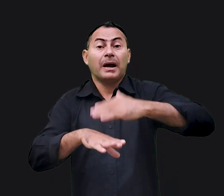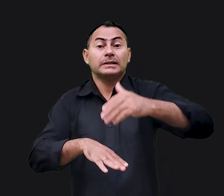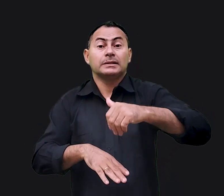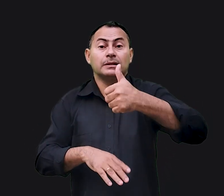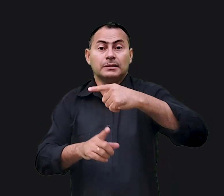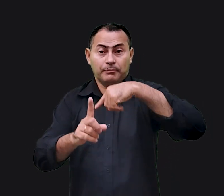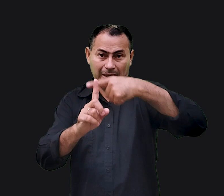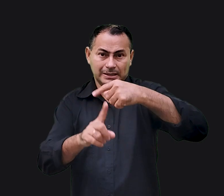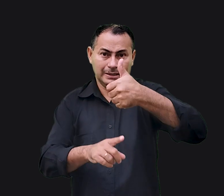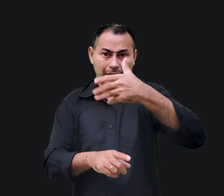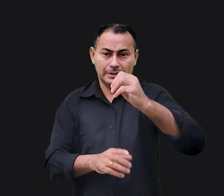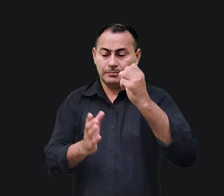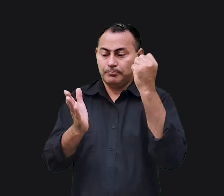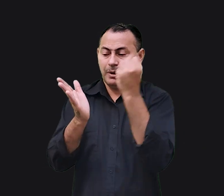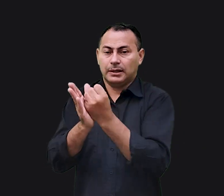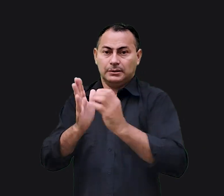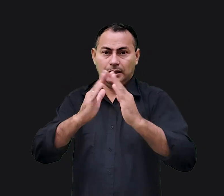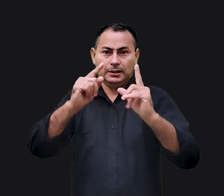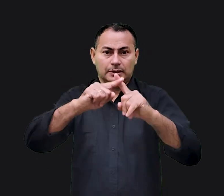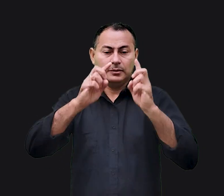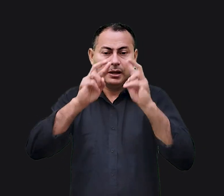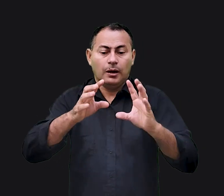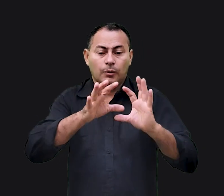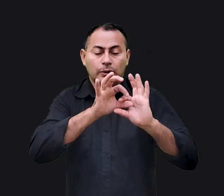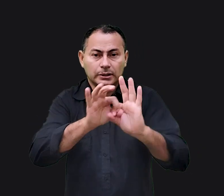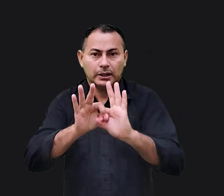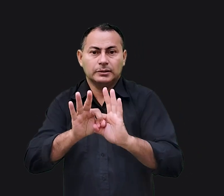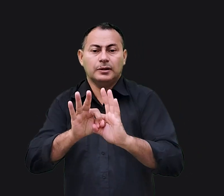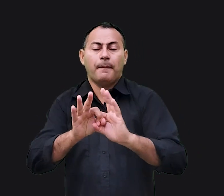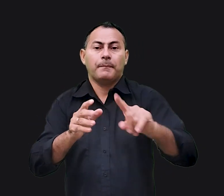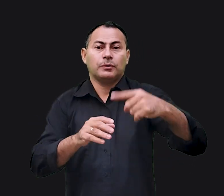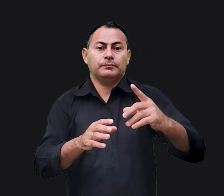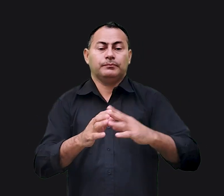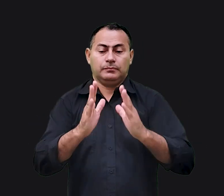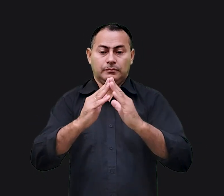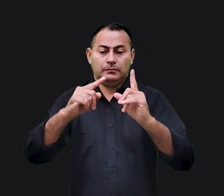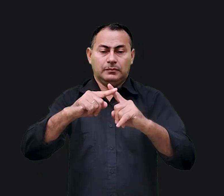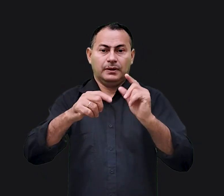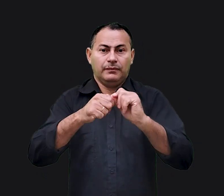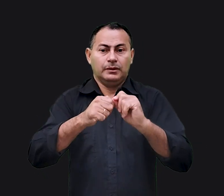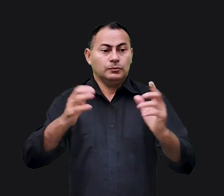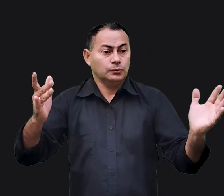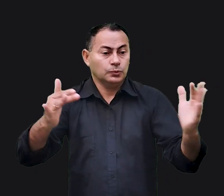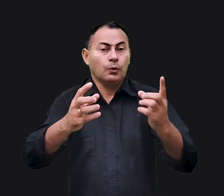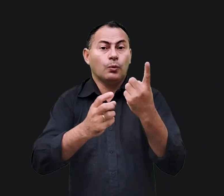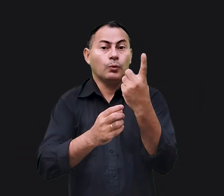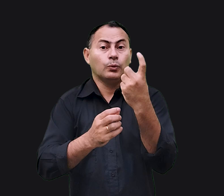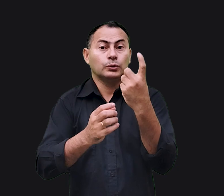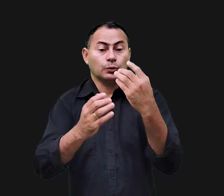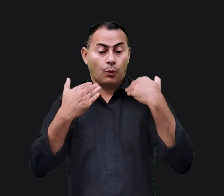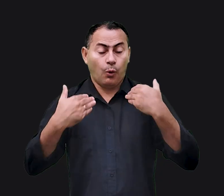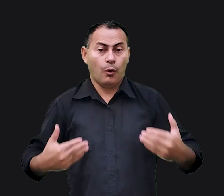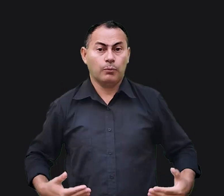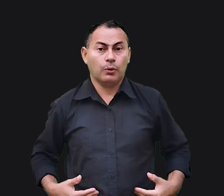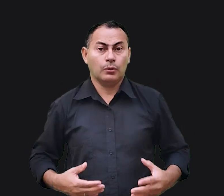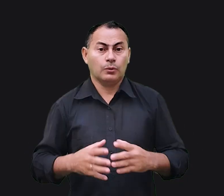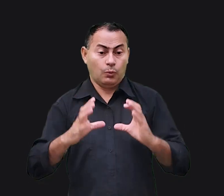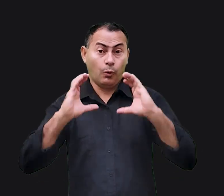da igreja invisível. A unidade é a próxima. A igreja formava um só corpo. Em João 17 lemos que Jesus